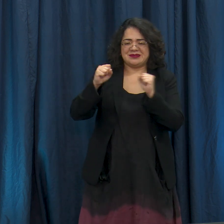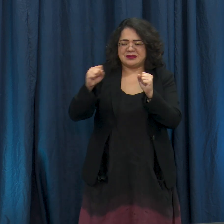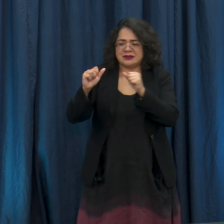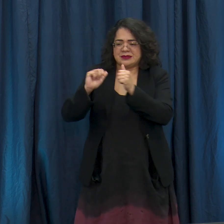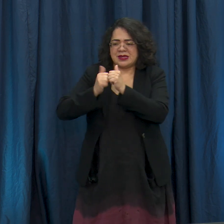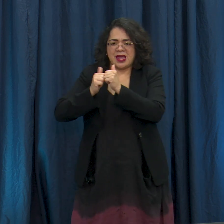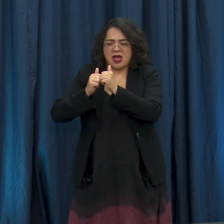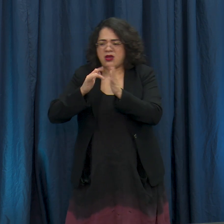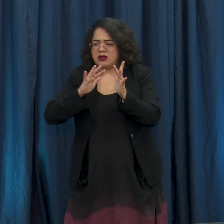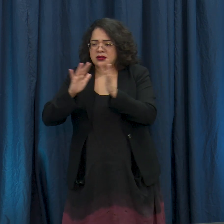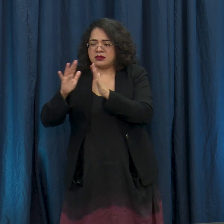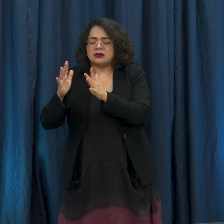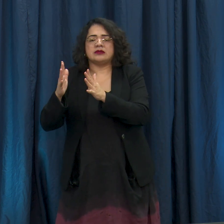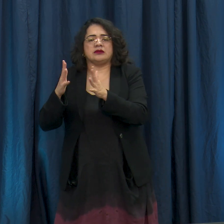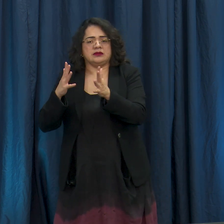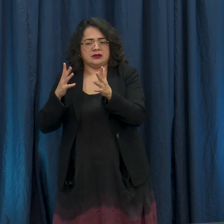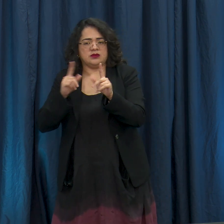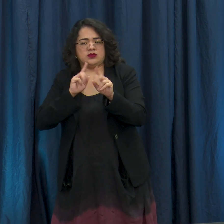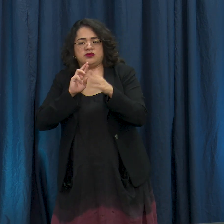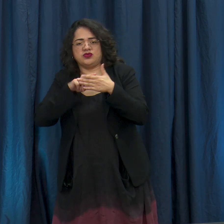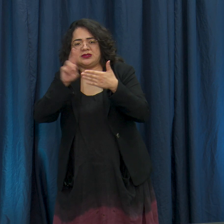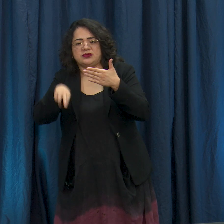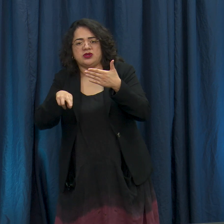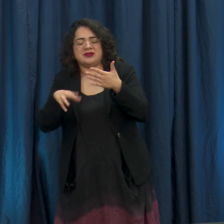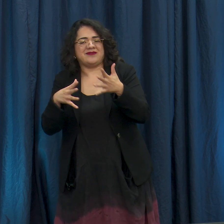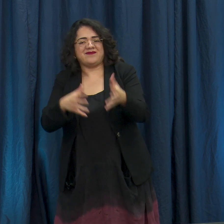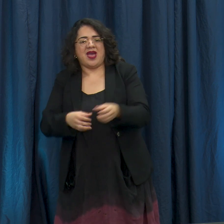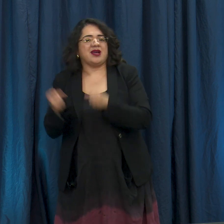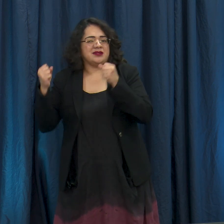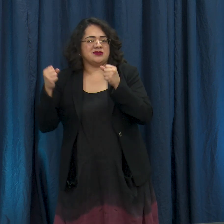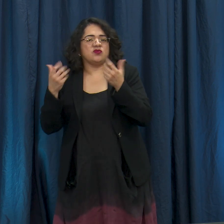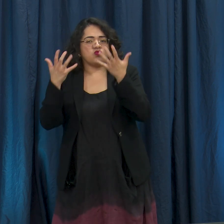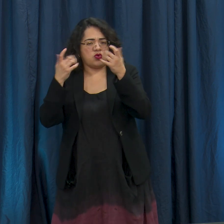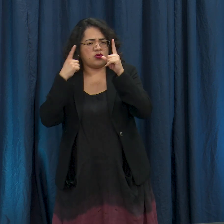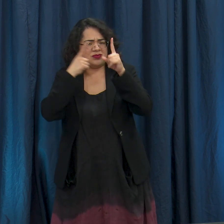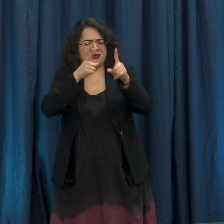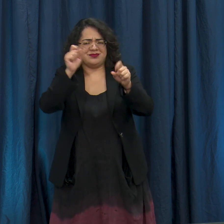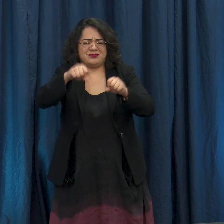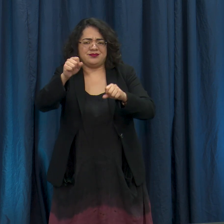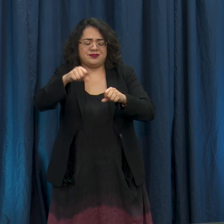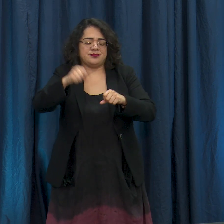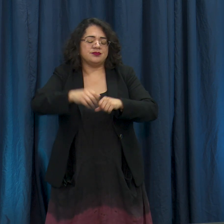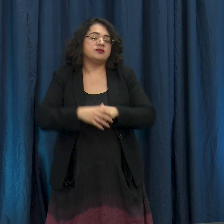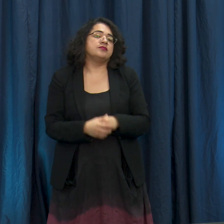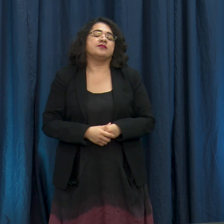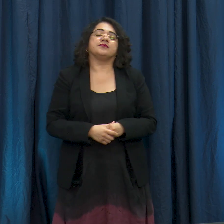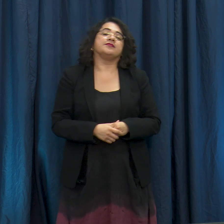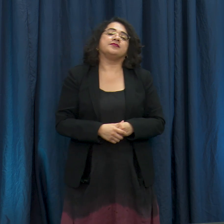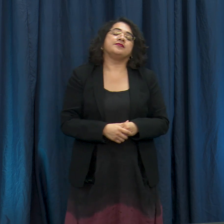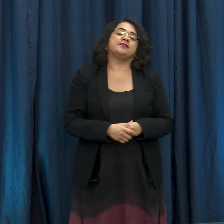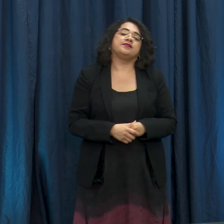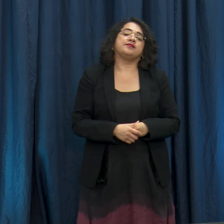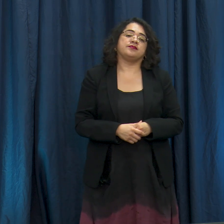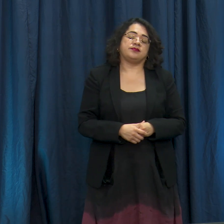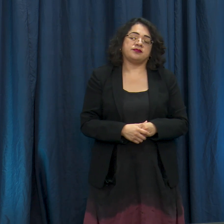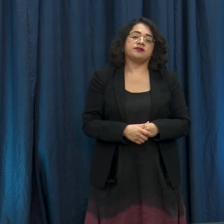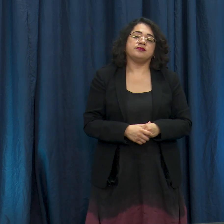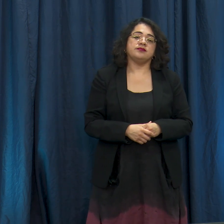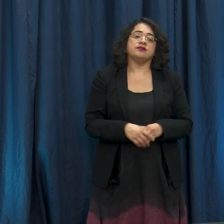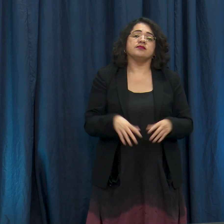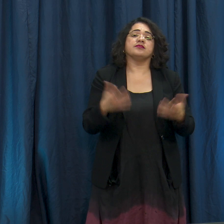porque sabemos que esta información es importante para todos y antes de abrir las pruebas a personas que no